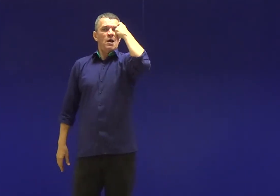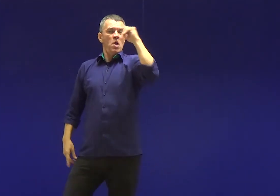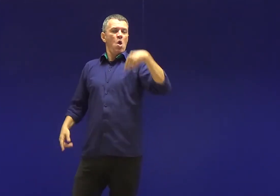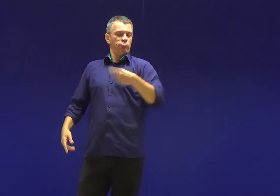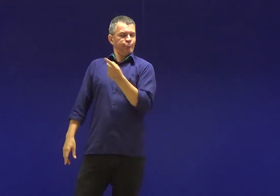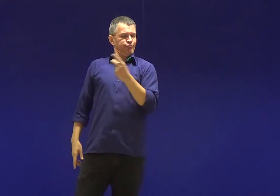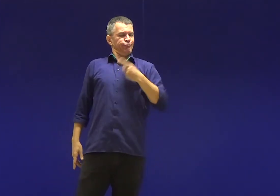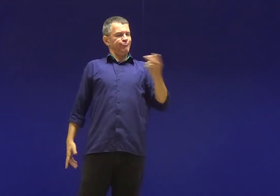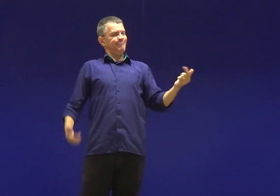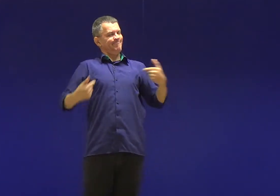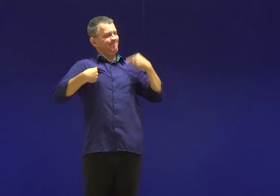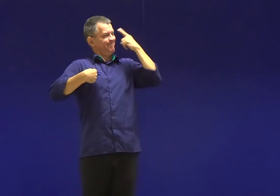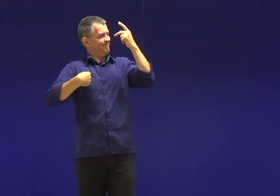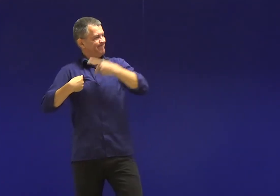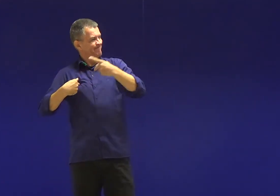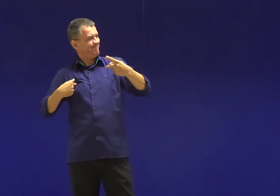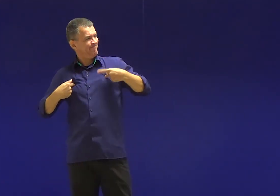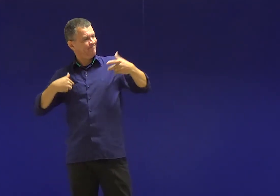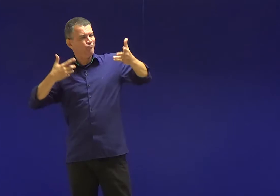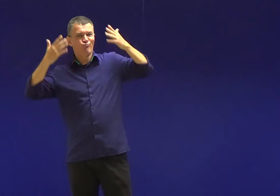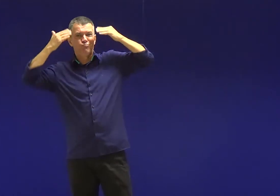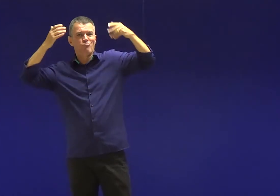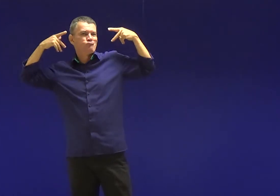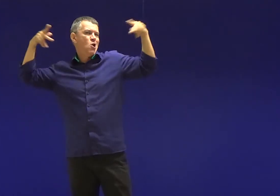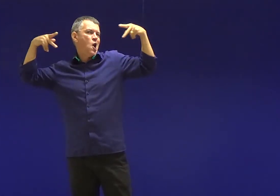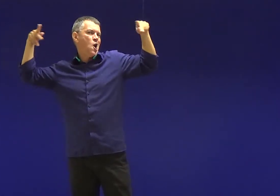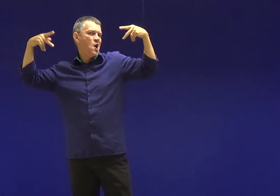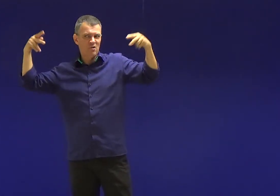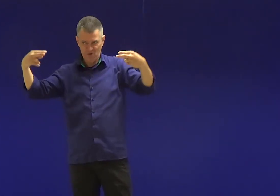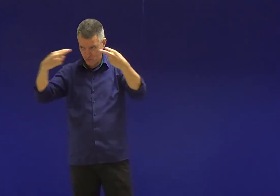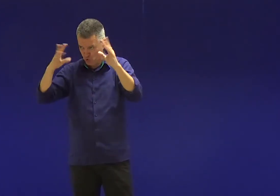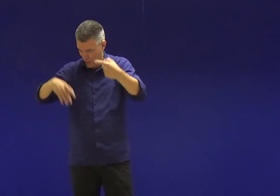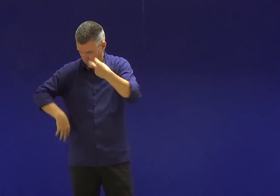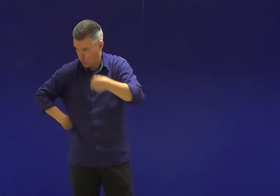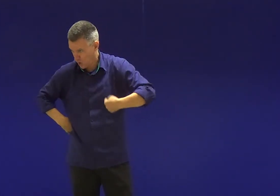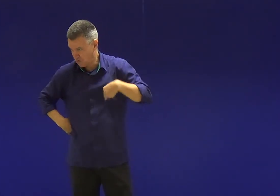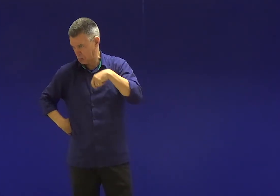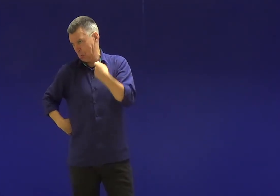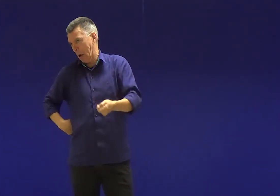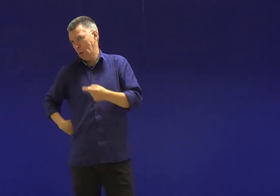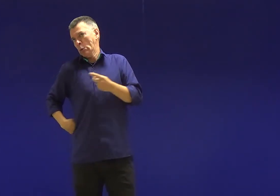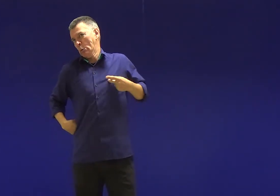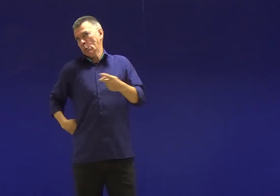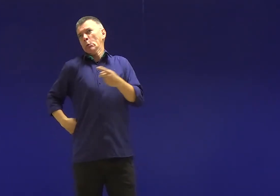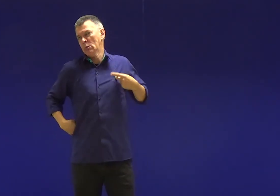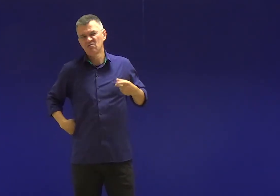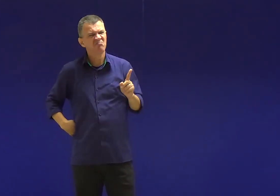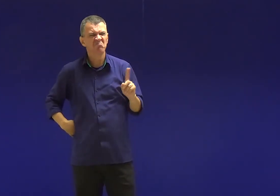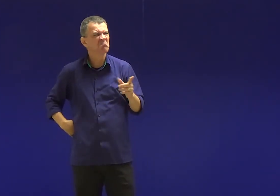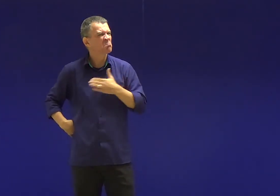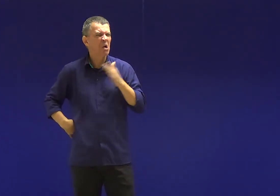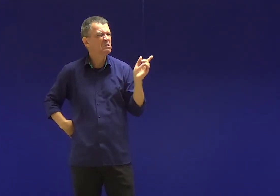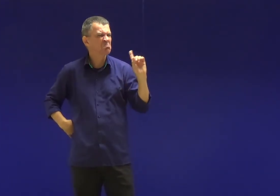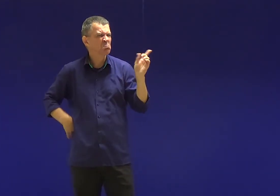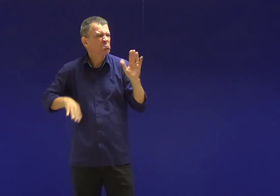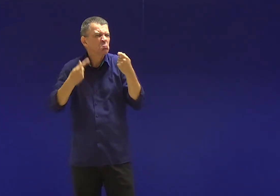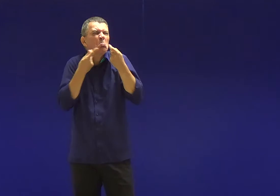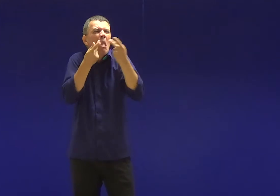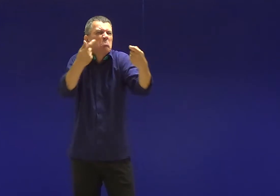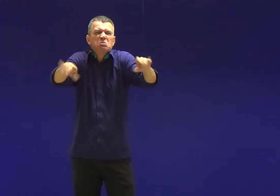Você não me vê falando, não, porque eu sou pastor e eu gosto de pregar. Não, gente, não precisa